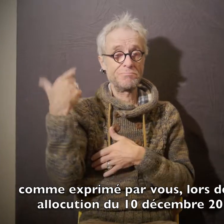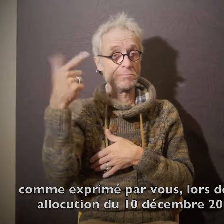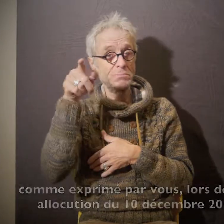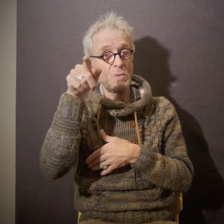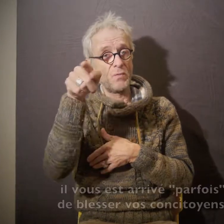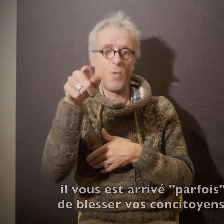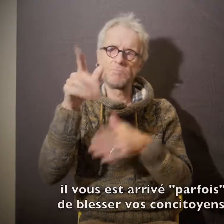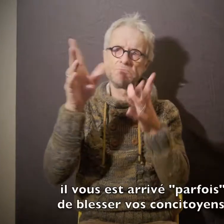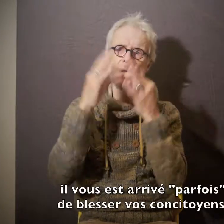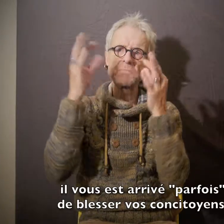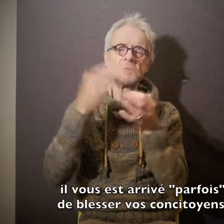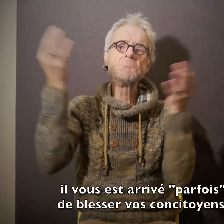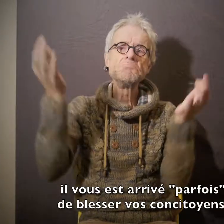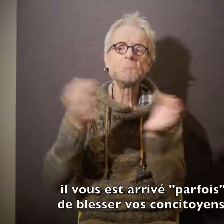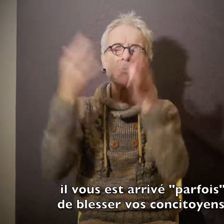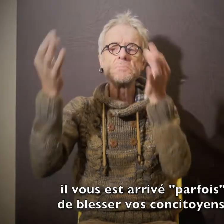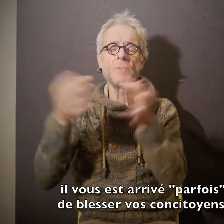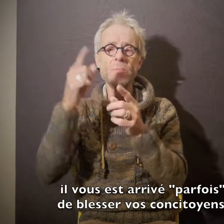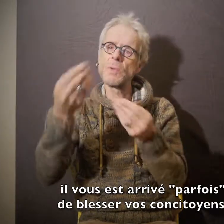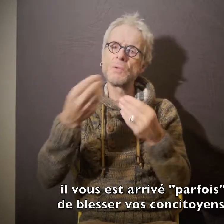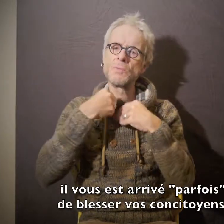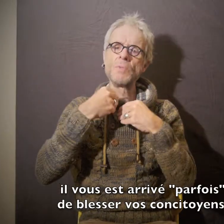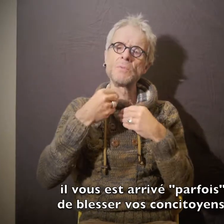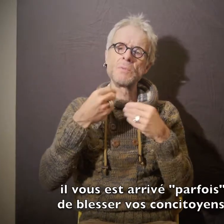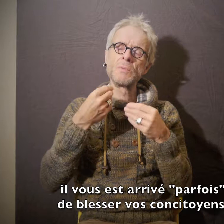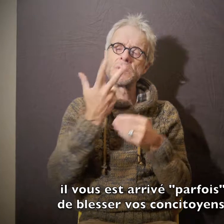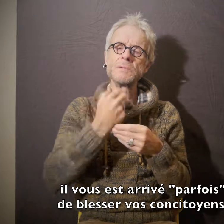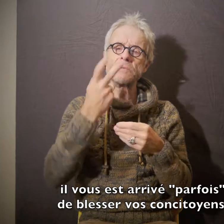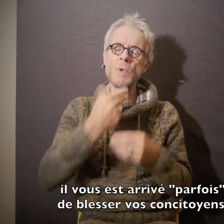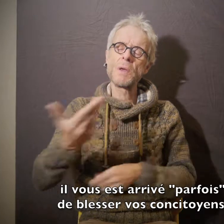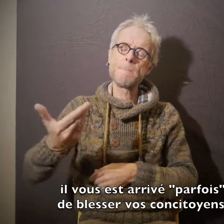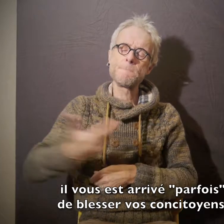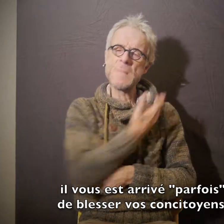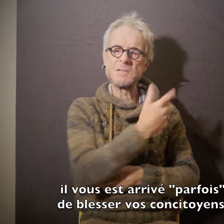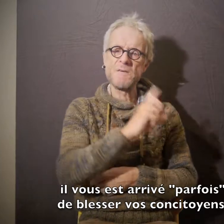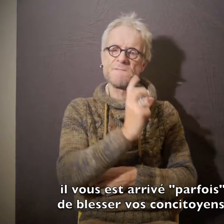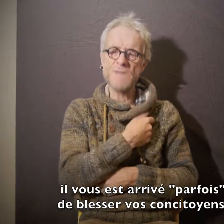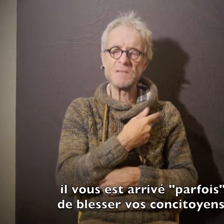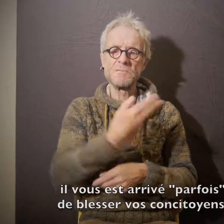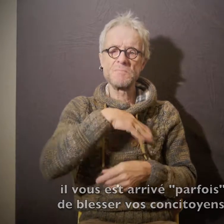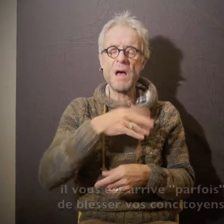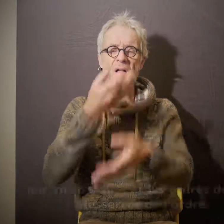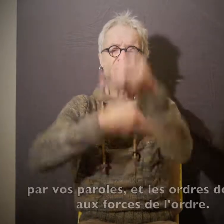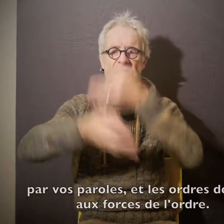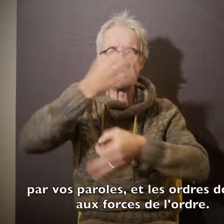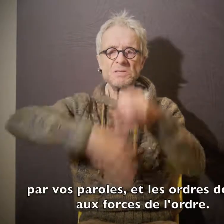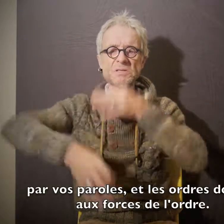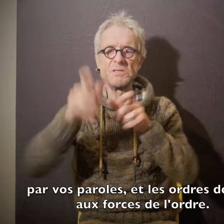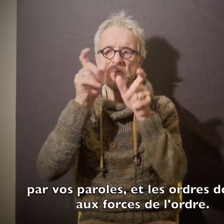2018, il vous est arrivé parfois de blesser vos concitoyens par vos paroles et